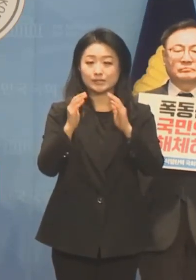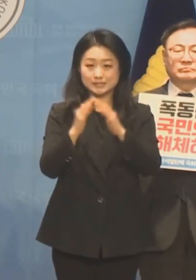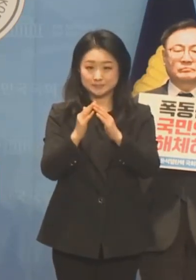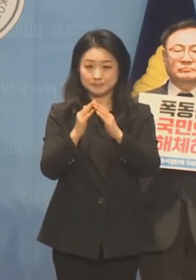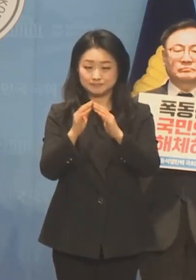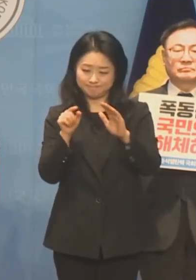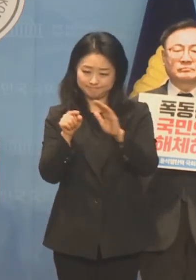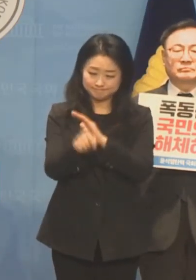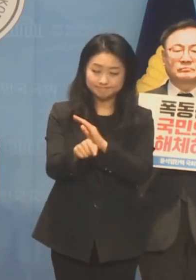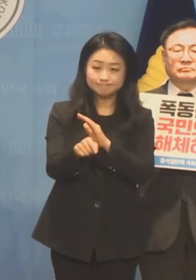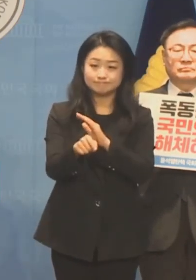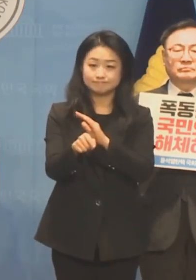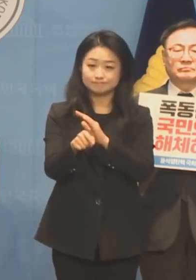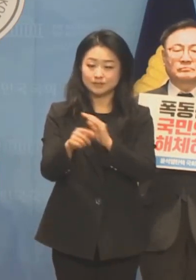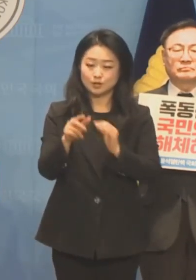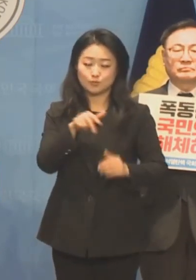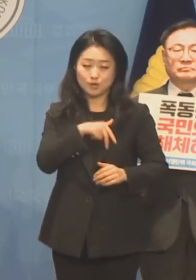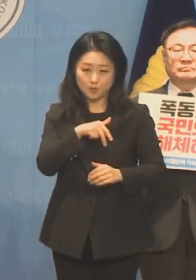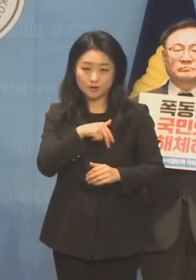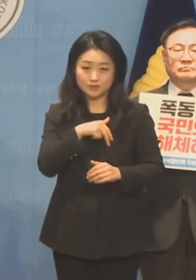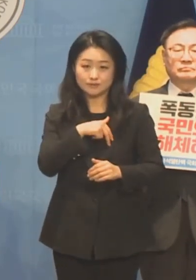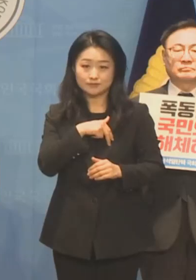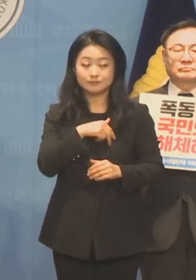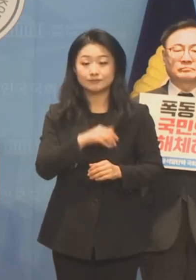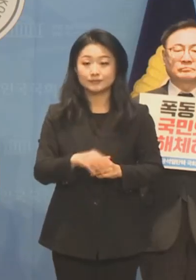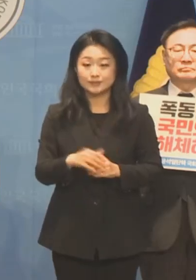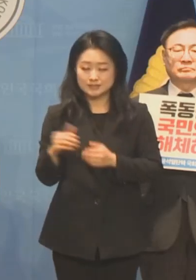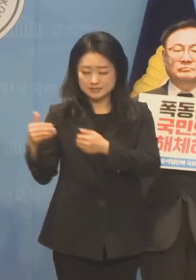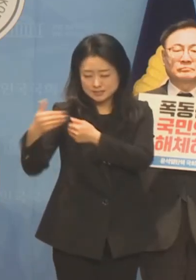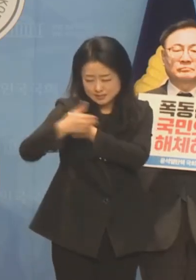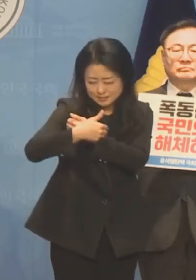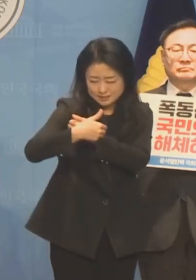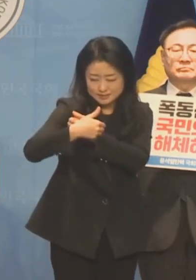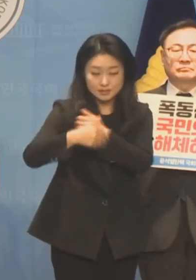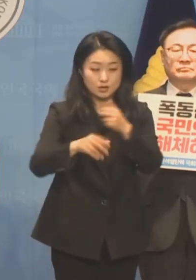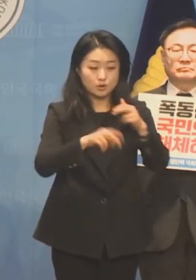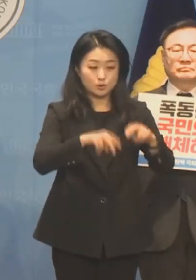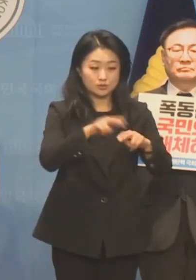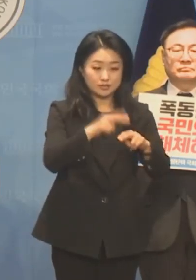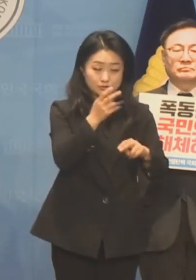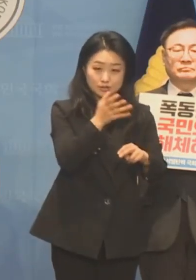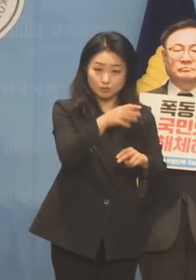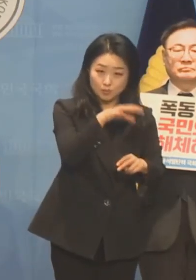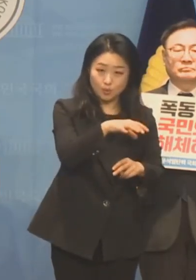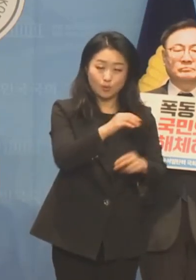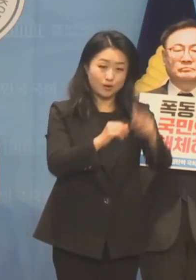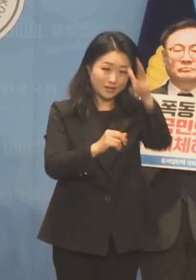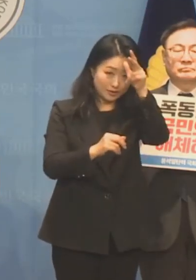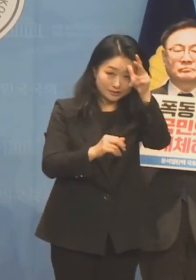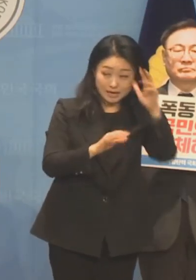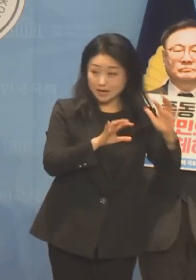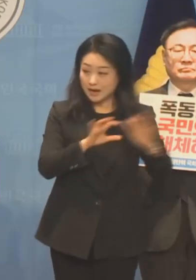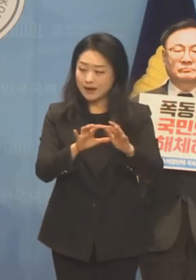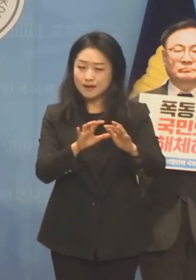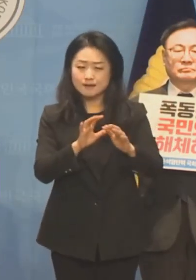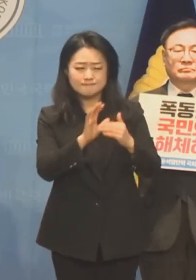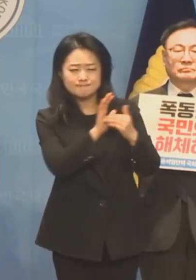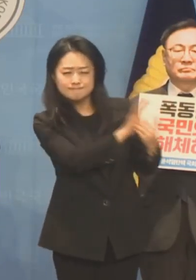몸으로 우리 체포영장을 집행하려고 하는 공수처와 경찰들을 몸으로